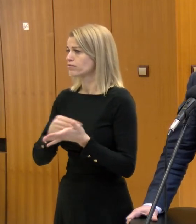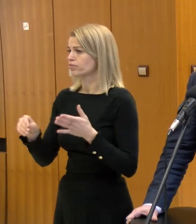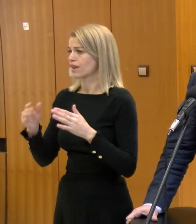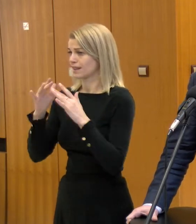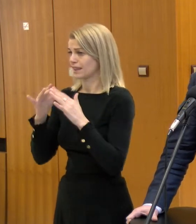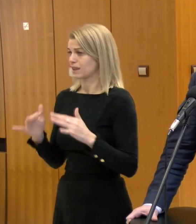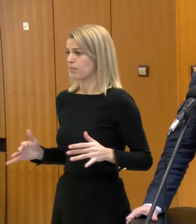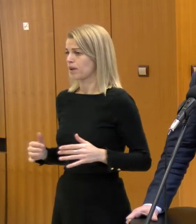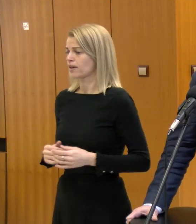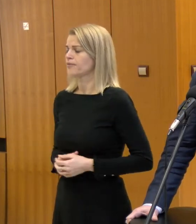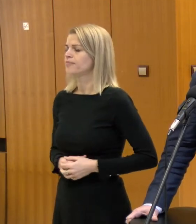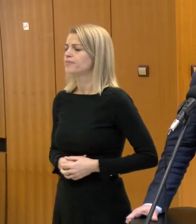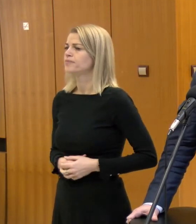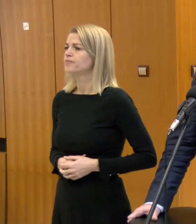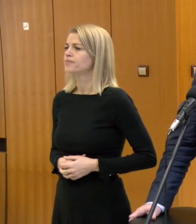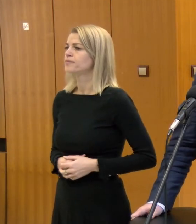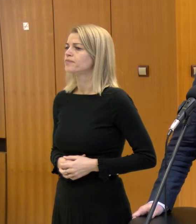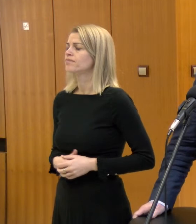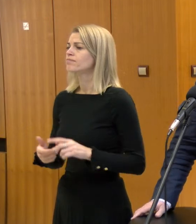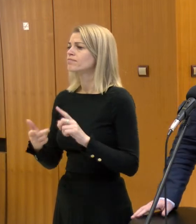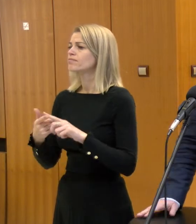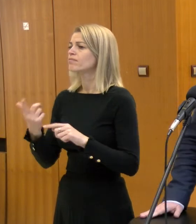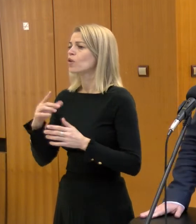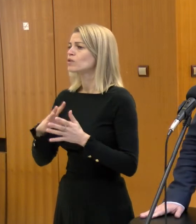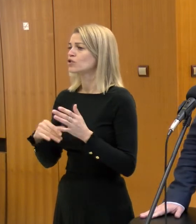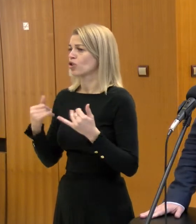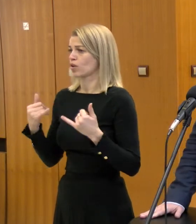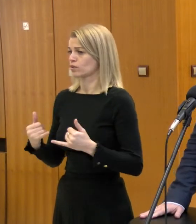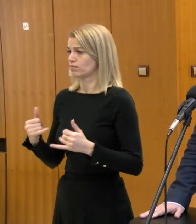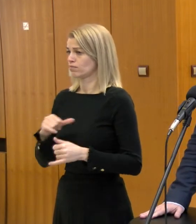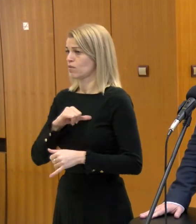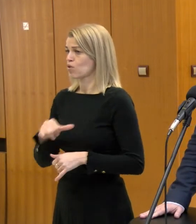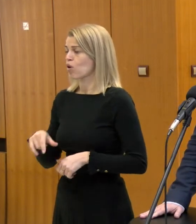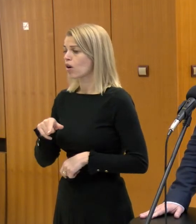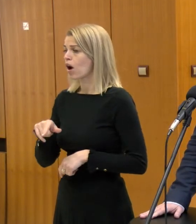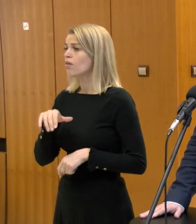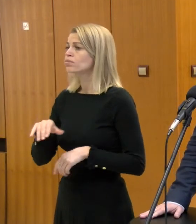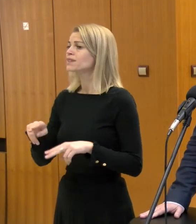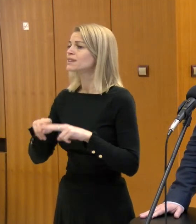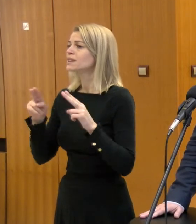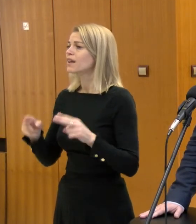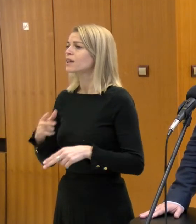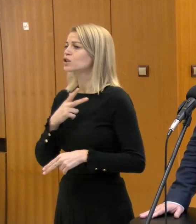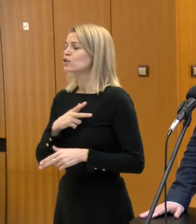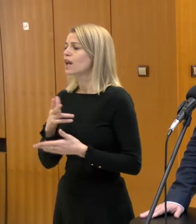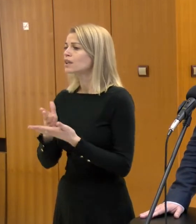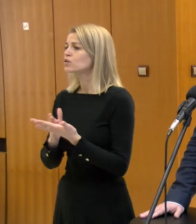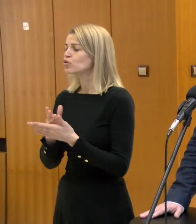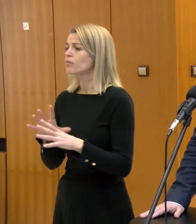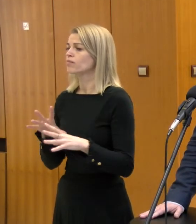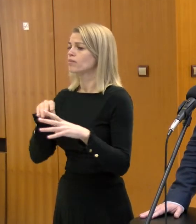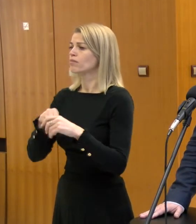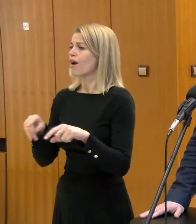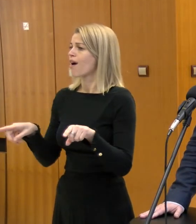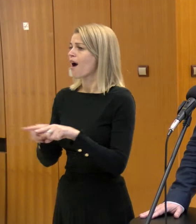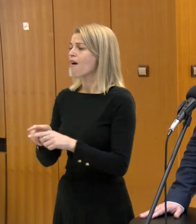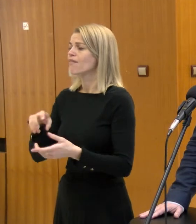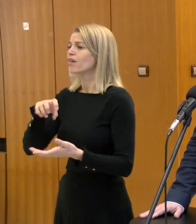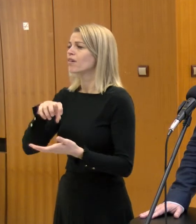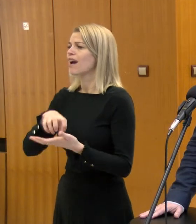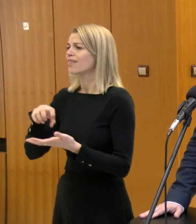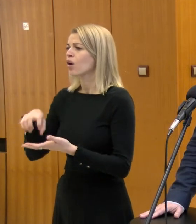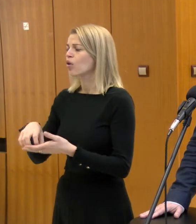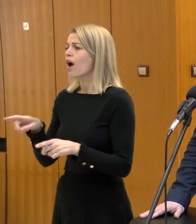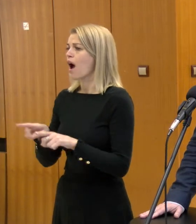už v decembri. Po druhé, od začiatku tohto roka sú zariadenia sociálnych služieb zaradené do rovnakej